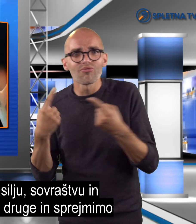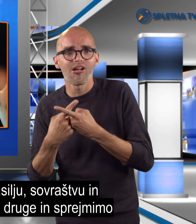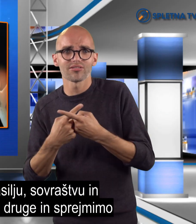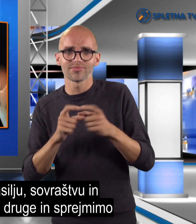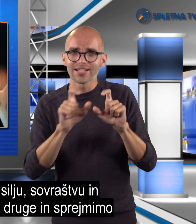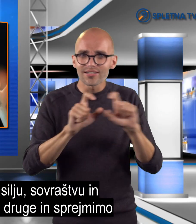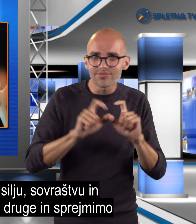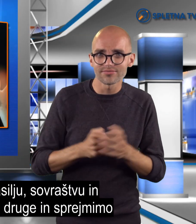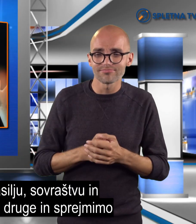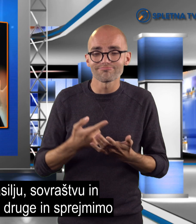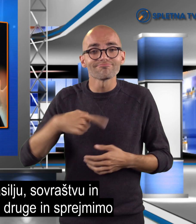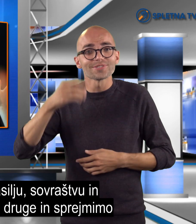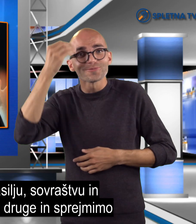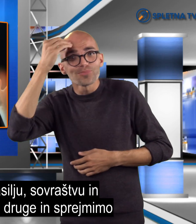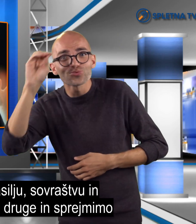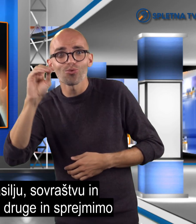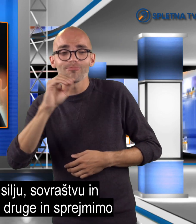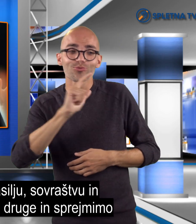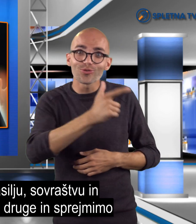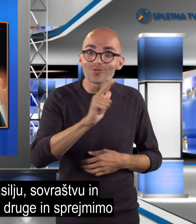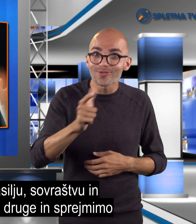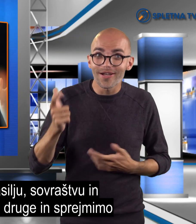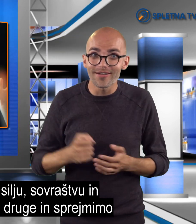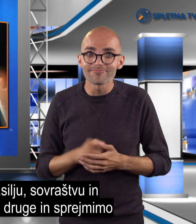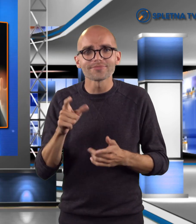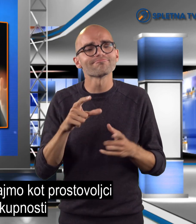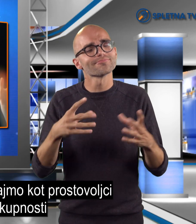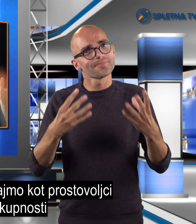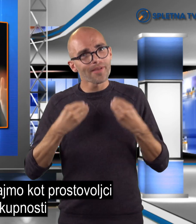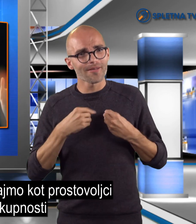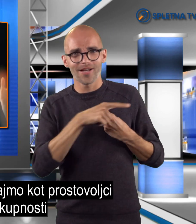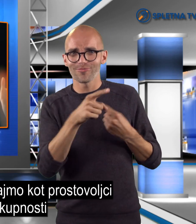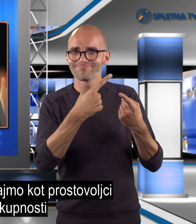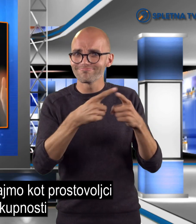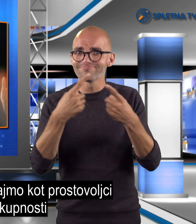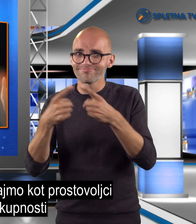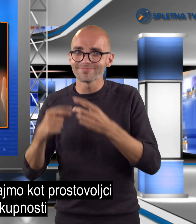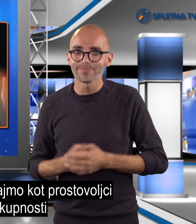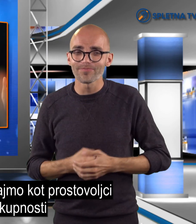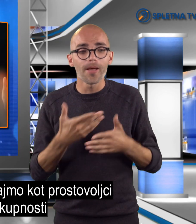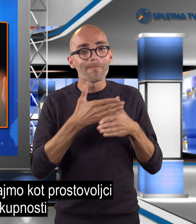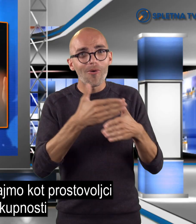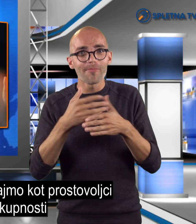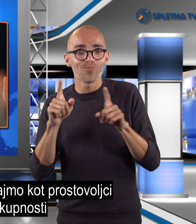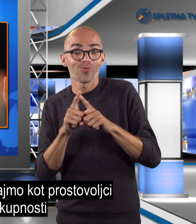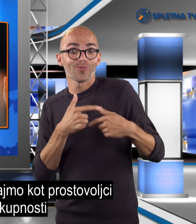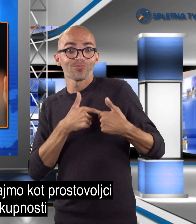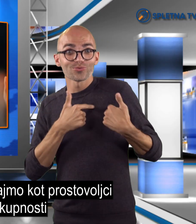in krivicam, spoštujmo druge in sprejmimo raznolikost, pomagajmo kot prostovoljci v svoji